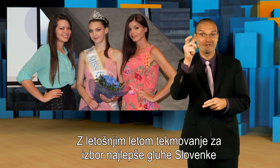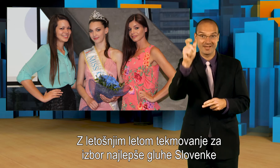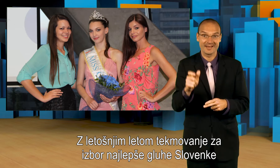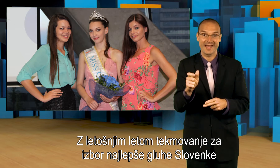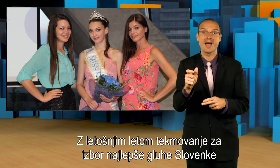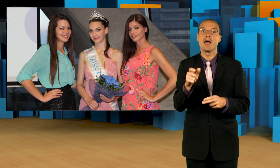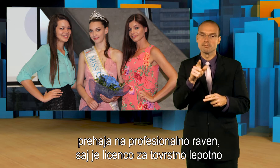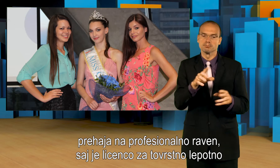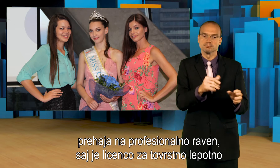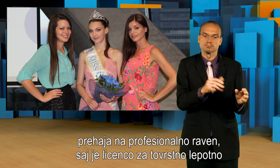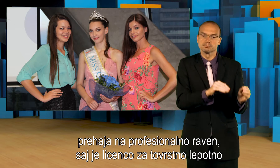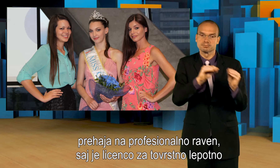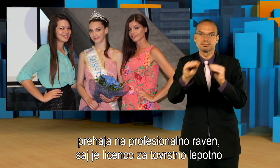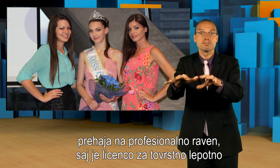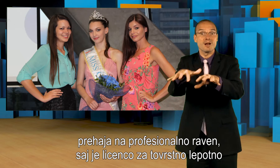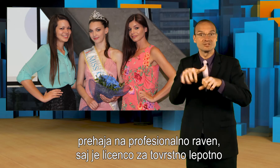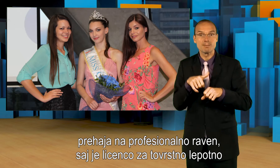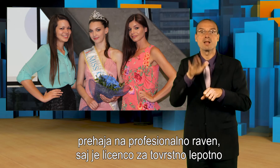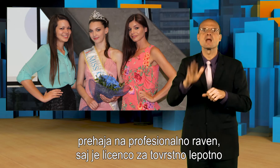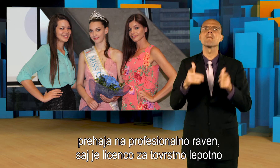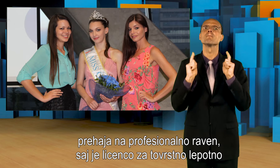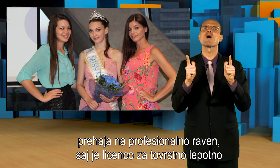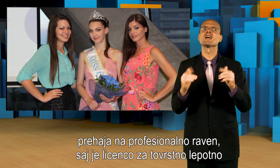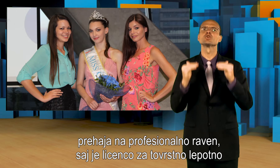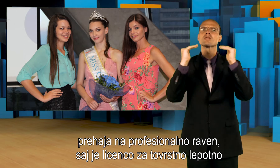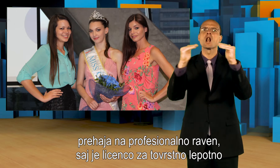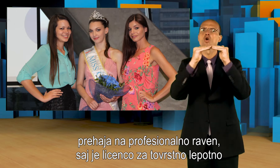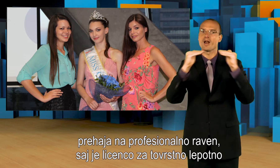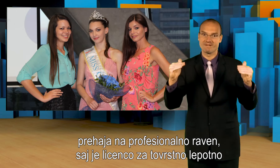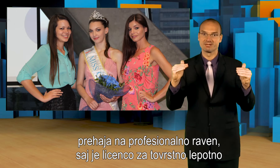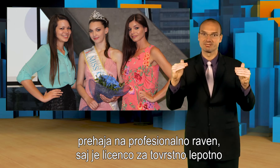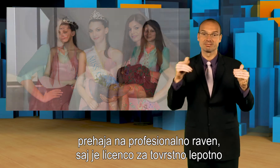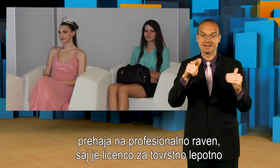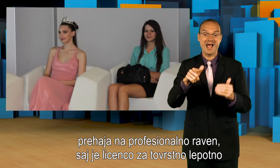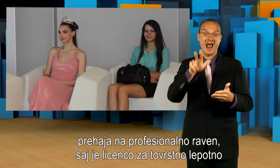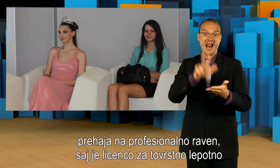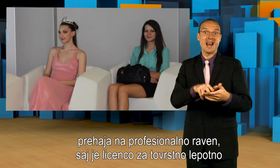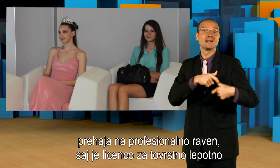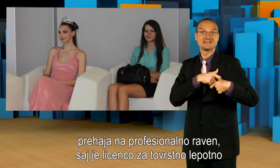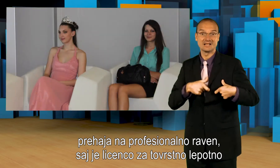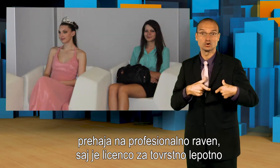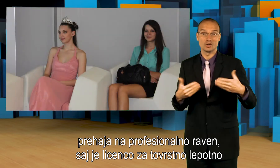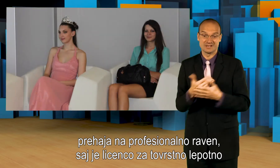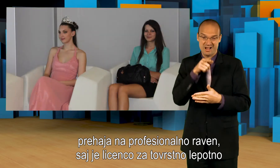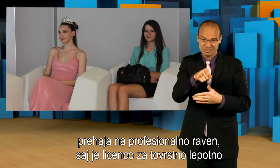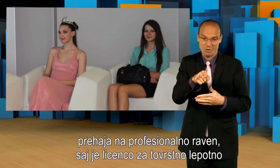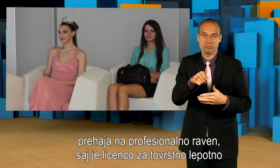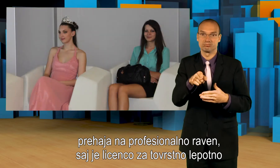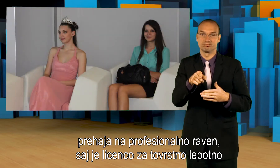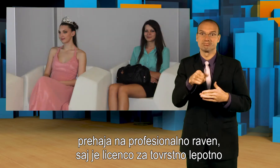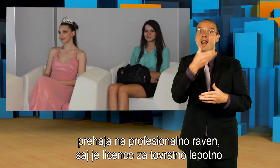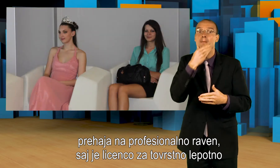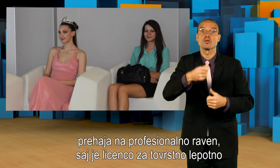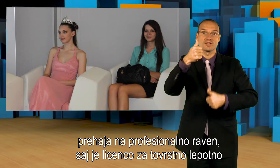profesionalno raven, saj je licenco za tovrstno lepotno tekmovanje prevzela vodja projekta Miss Slovenije za Miss sveta in